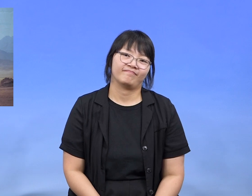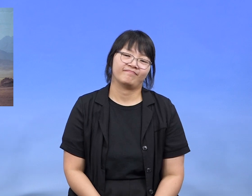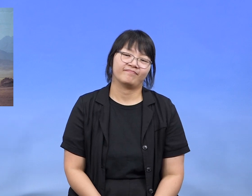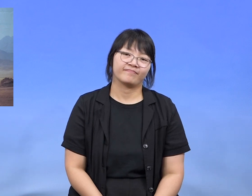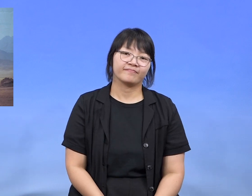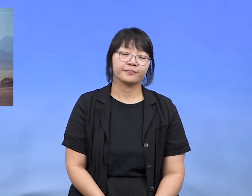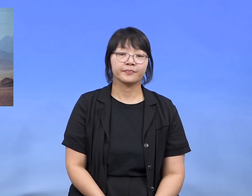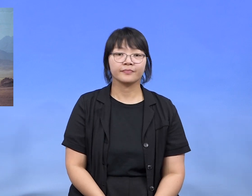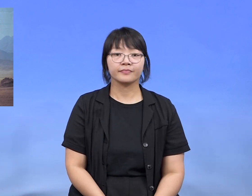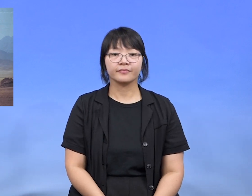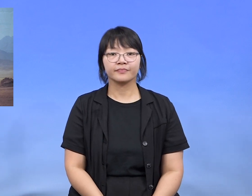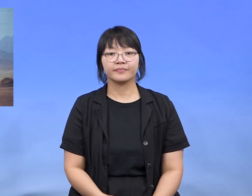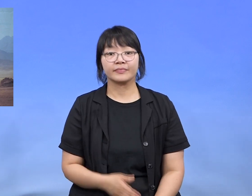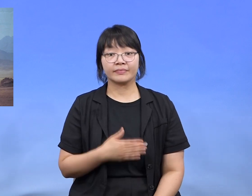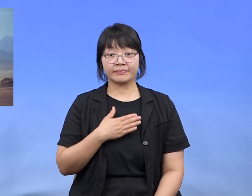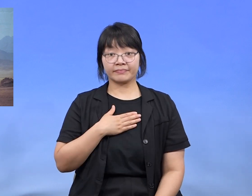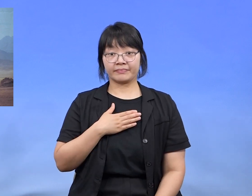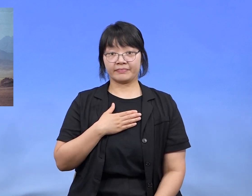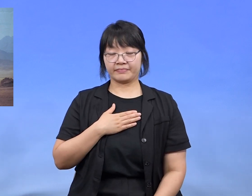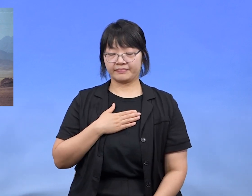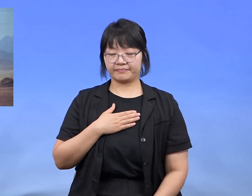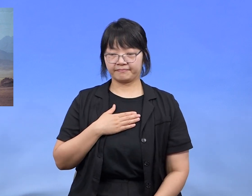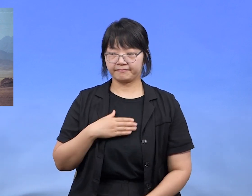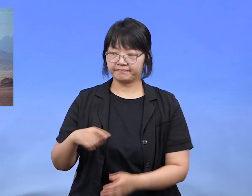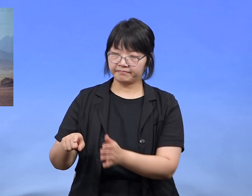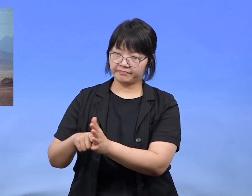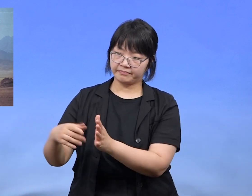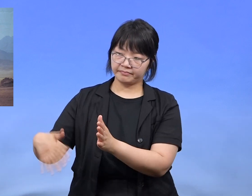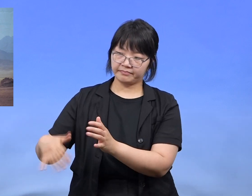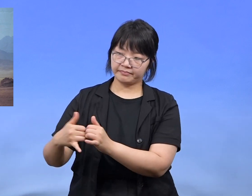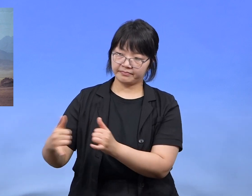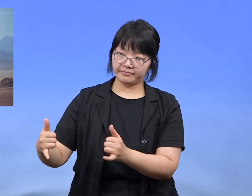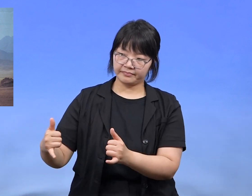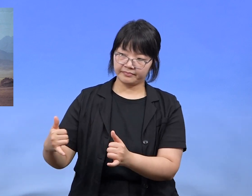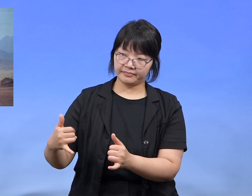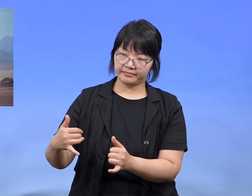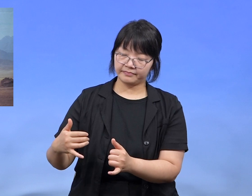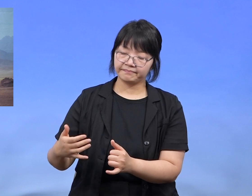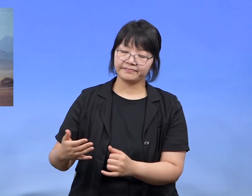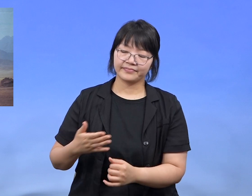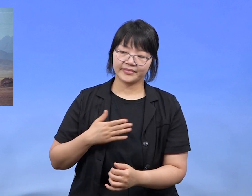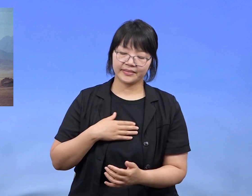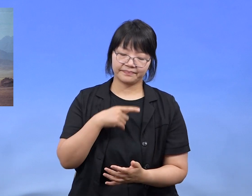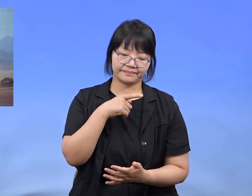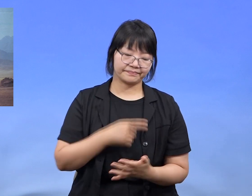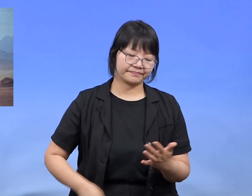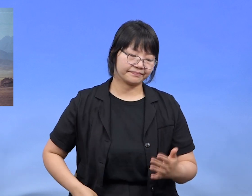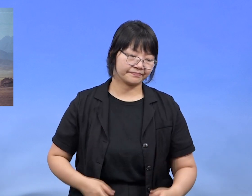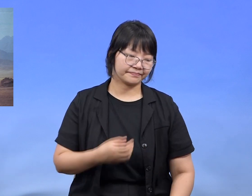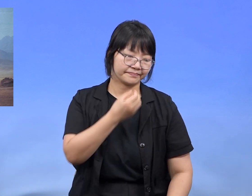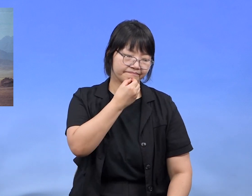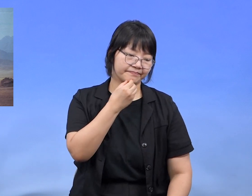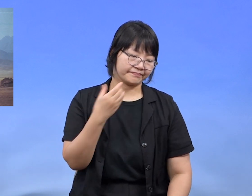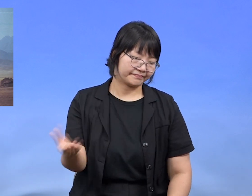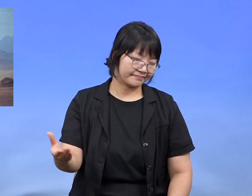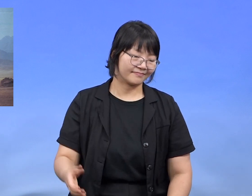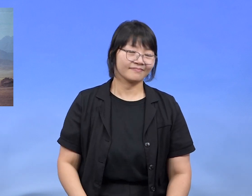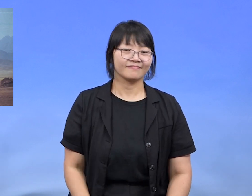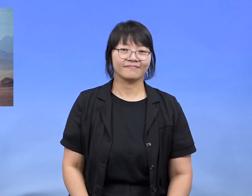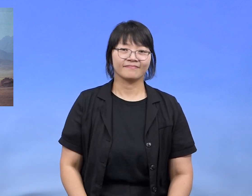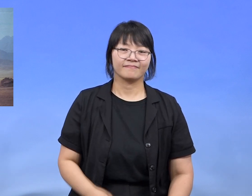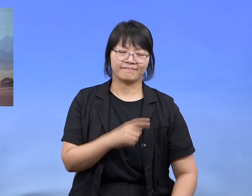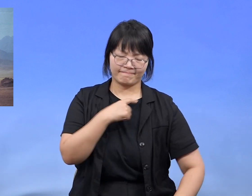우리가 믿지 않은 사람과 비교해서 조금 더 우리가 손해볼 줄 알고 조금 더 양보할 줄 알고 조금